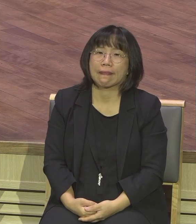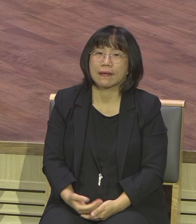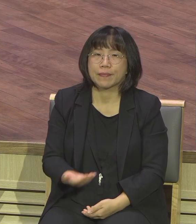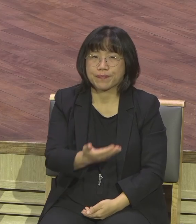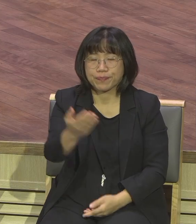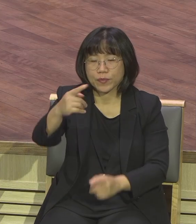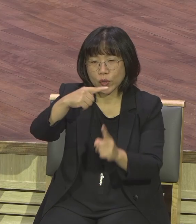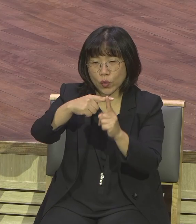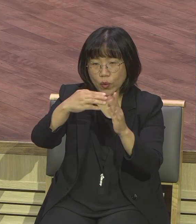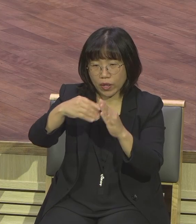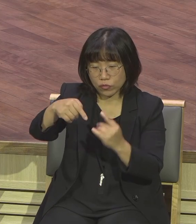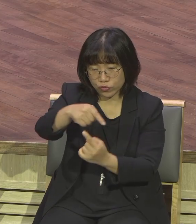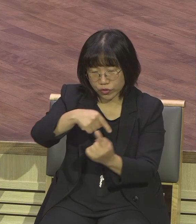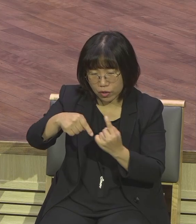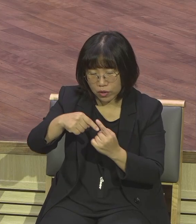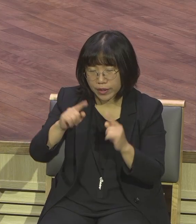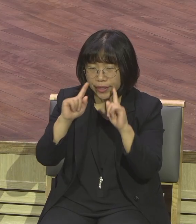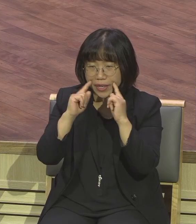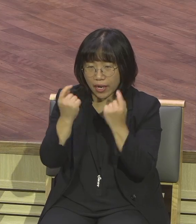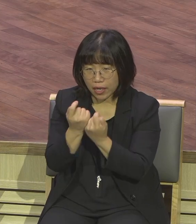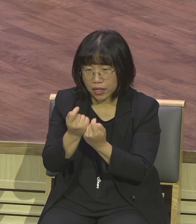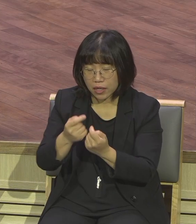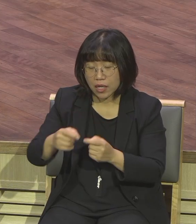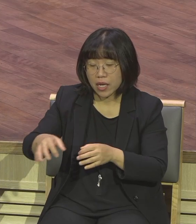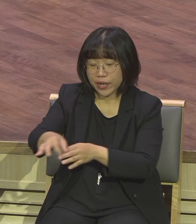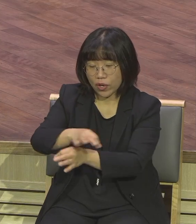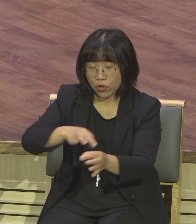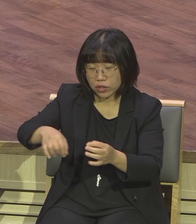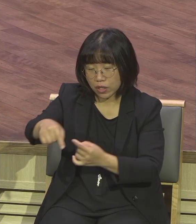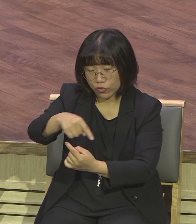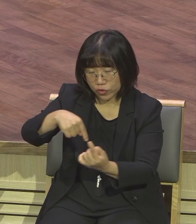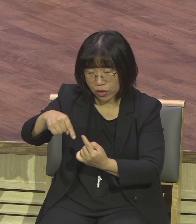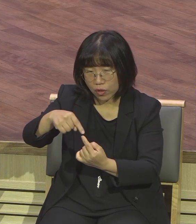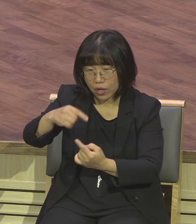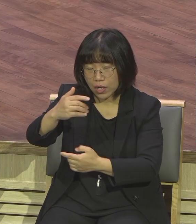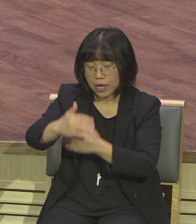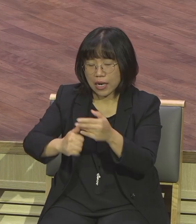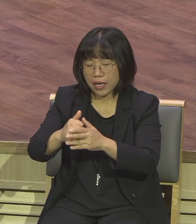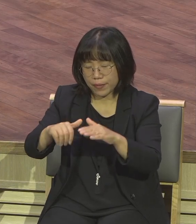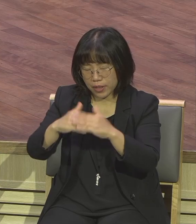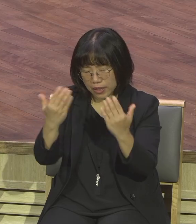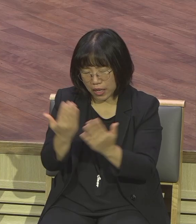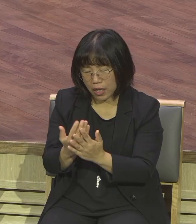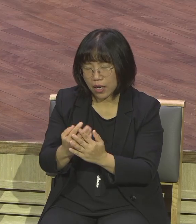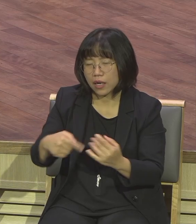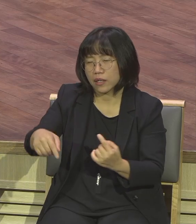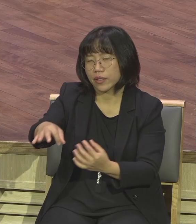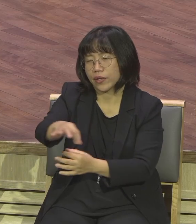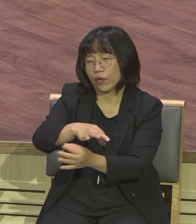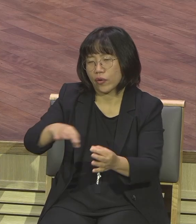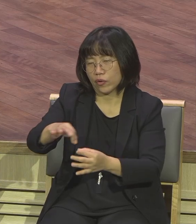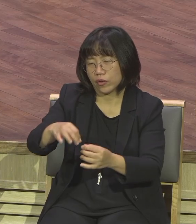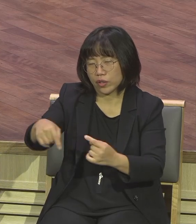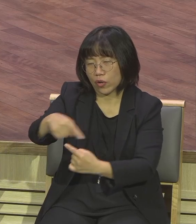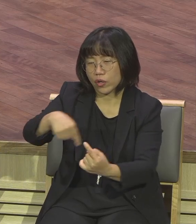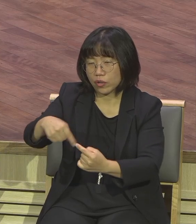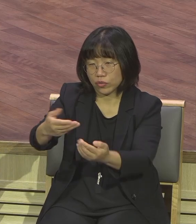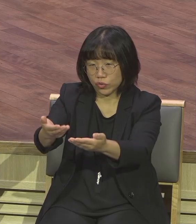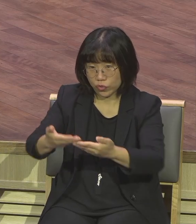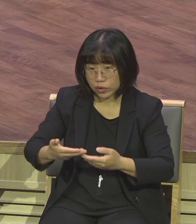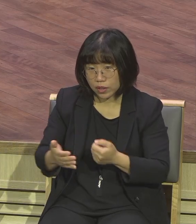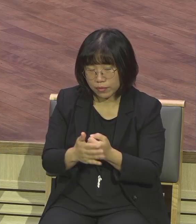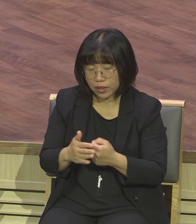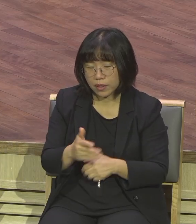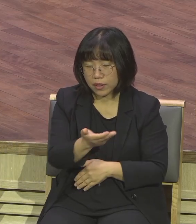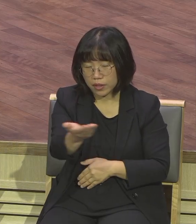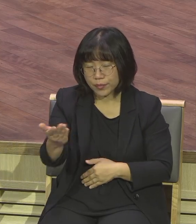운영도 마찬가지, 여러 개인 운영도 마찬가지야. 하나님 앞에서 하나님이 경영하신다니까요. 교회는 말할 것도 없고, 여러분 개인의